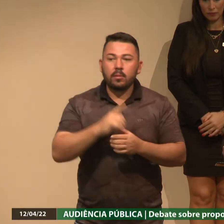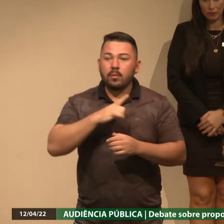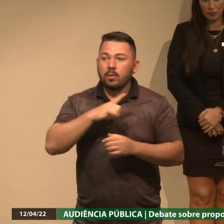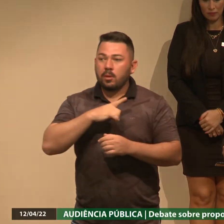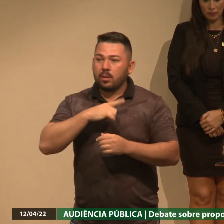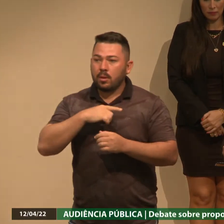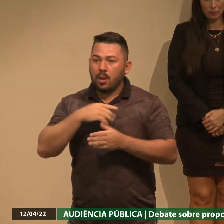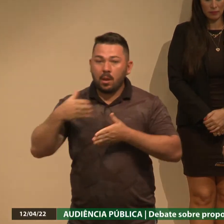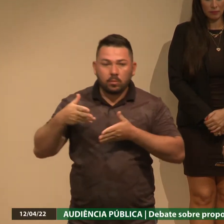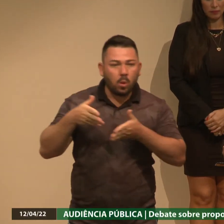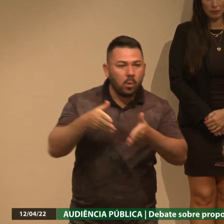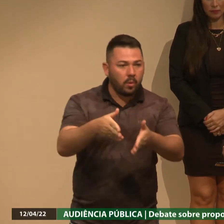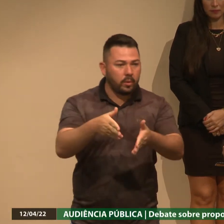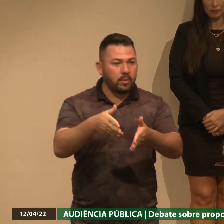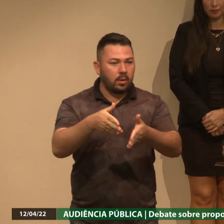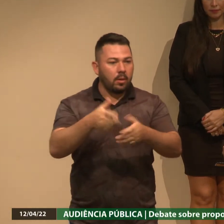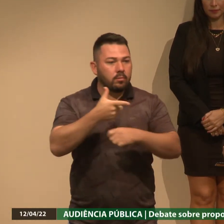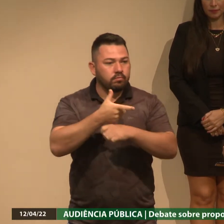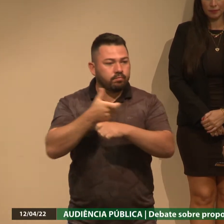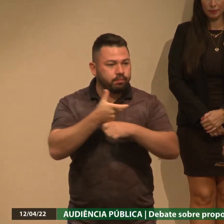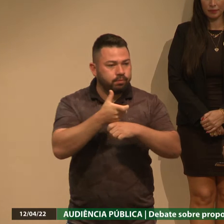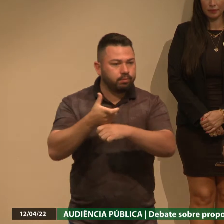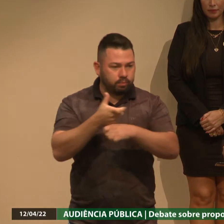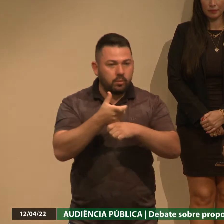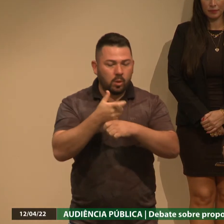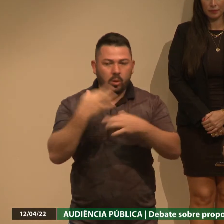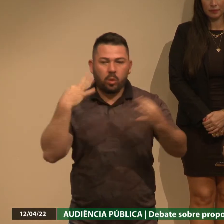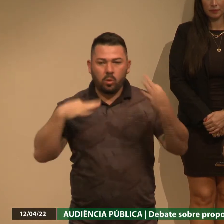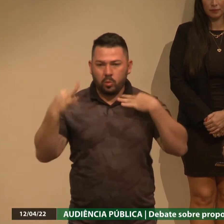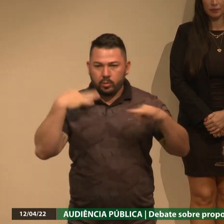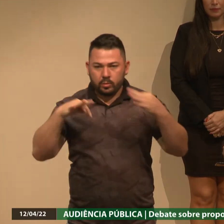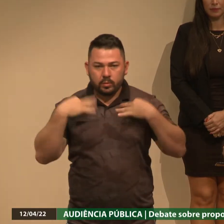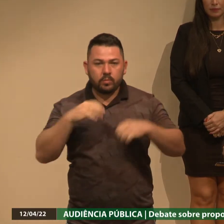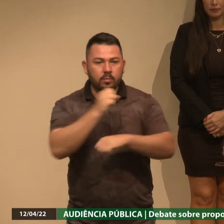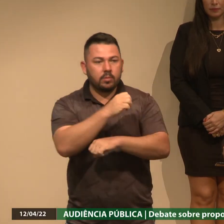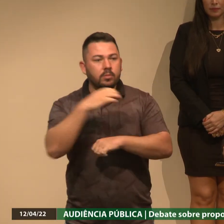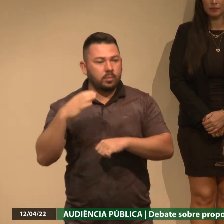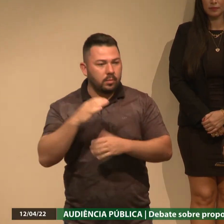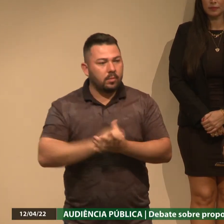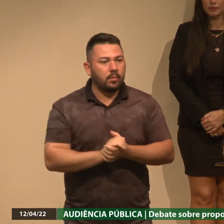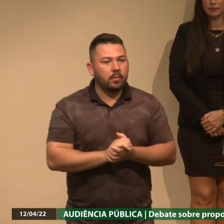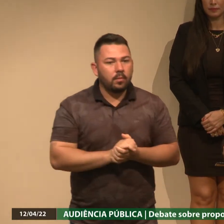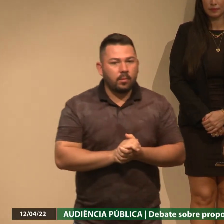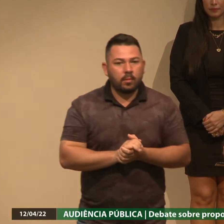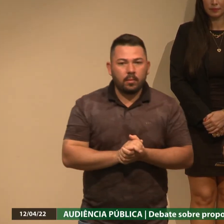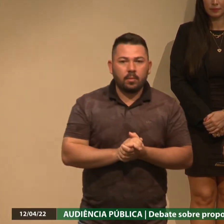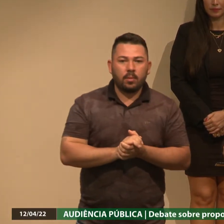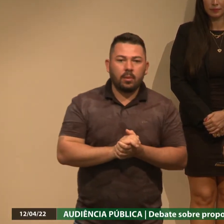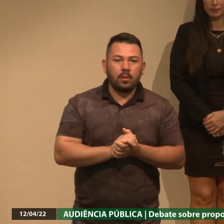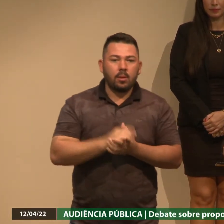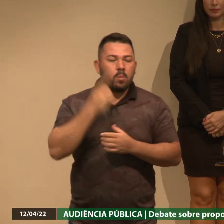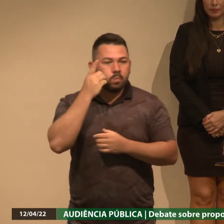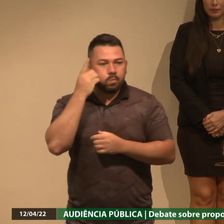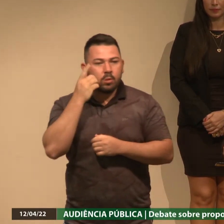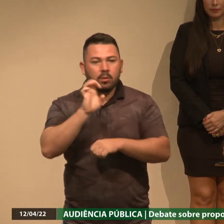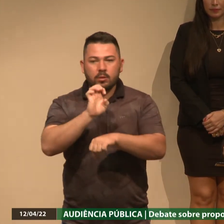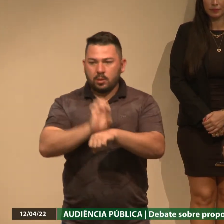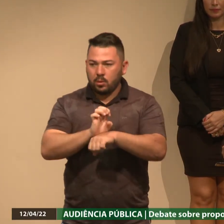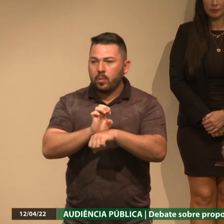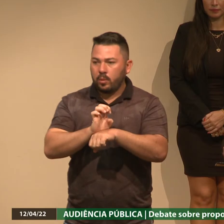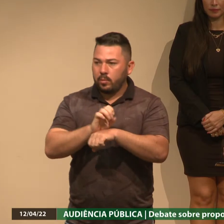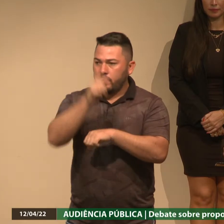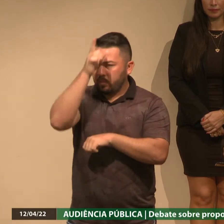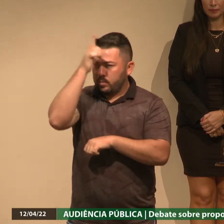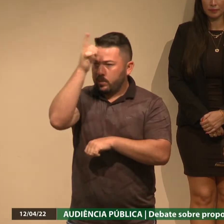institui a rota Turística do tiro no Estado de Santa Catarina de autoria do Excelentíssimo Senhor deputado estadual Sargento